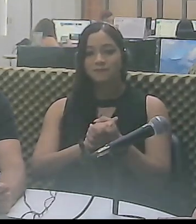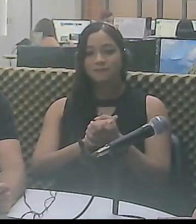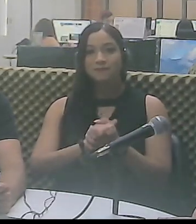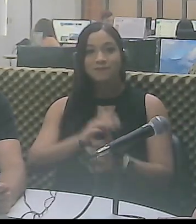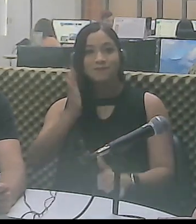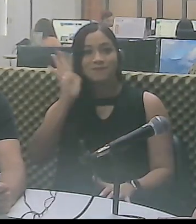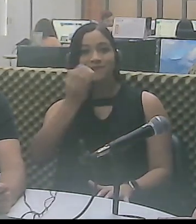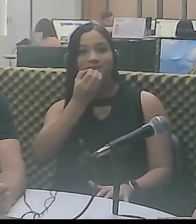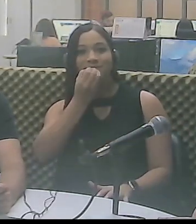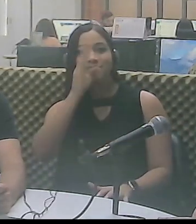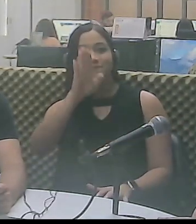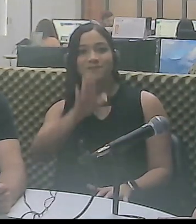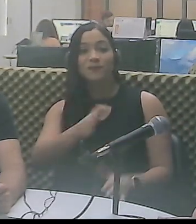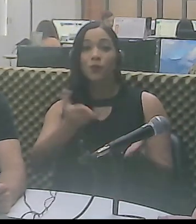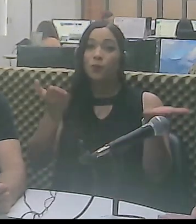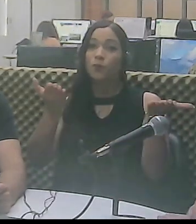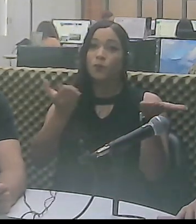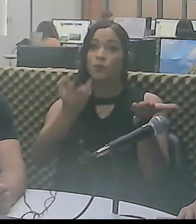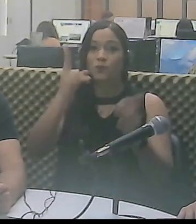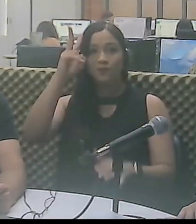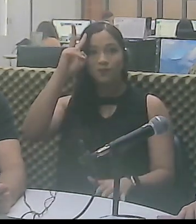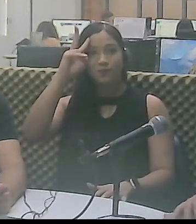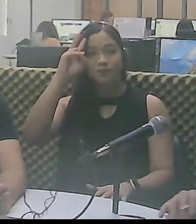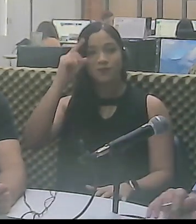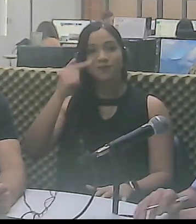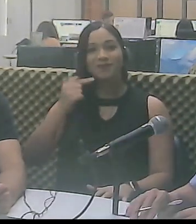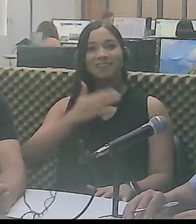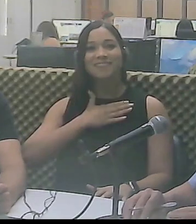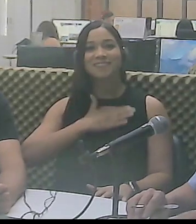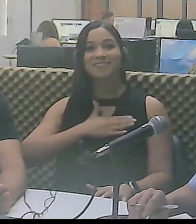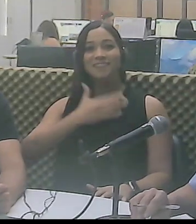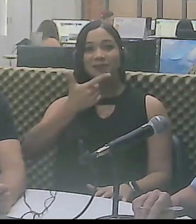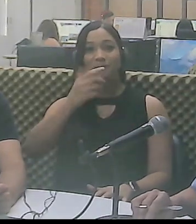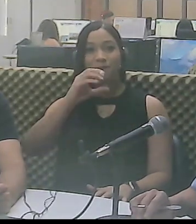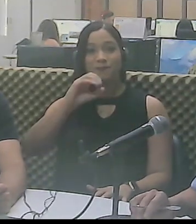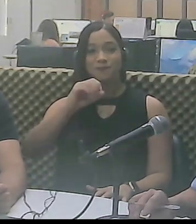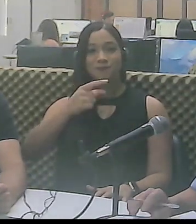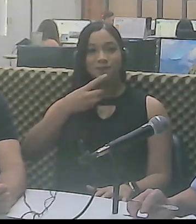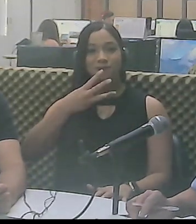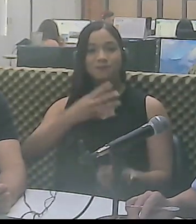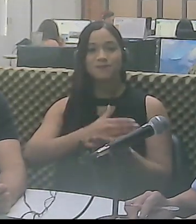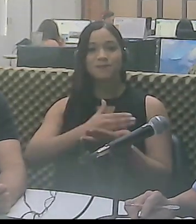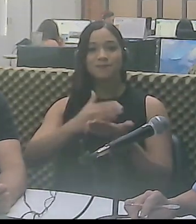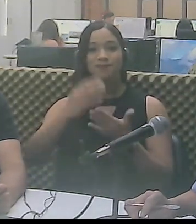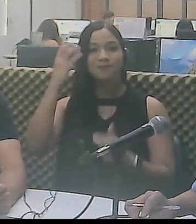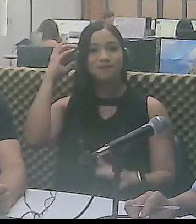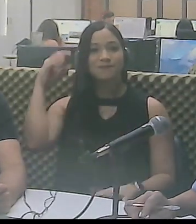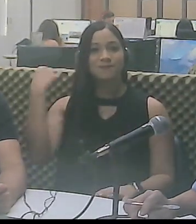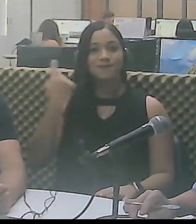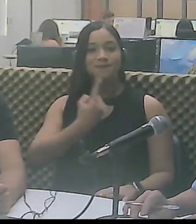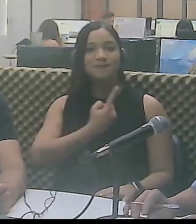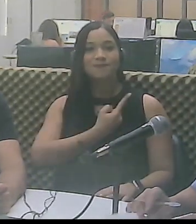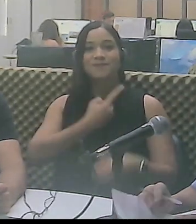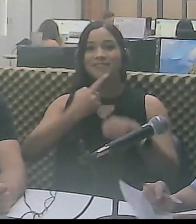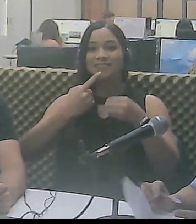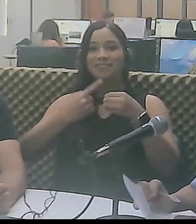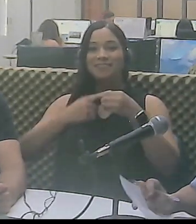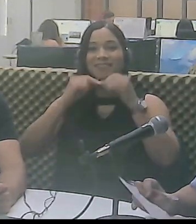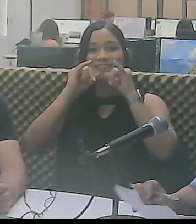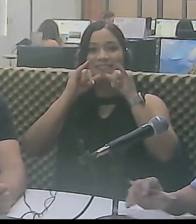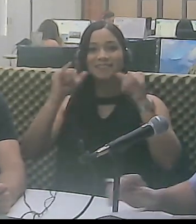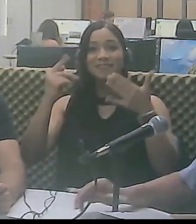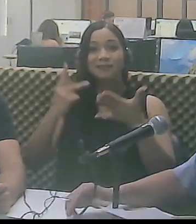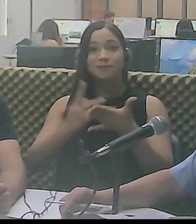Olá boa tarde hoje é segunda-feira dia 7 de agosto de 2023 está no ar a rádio nossa cidade com boletim de notícias